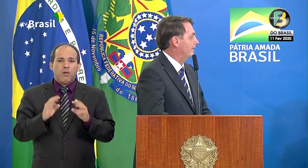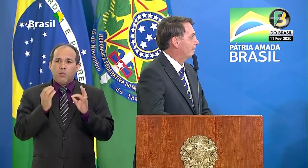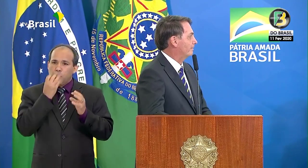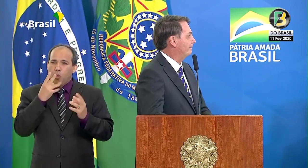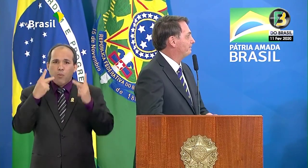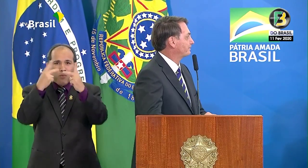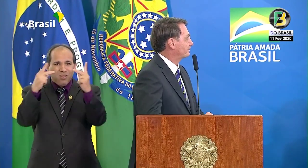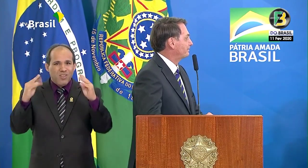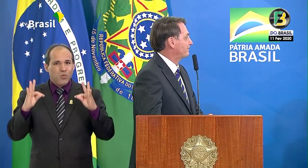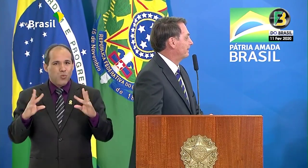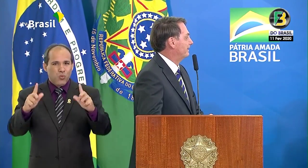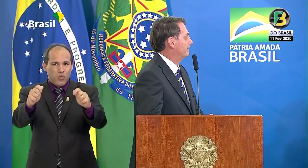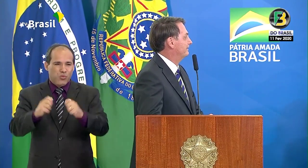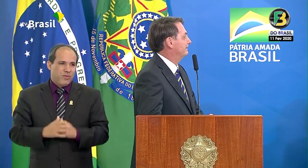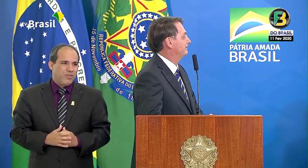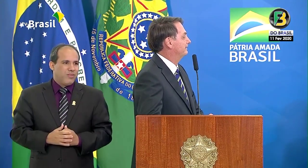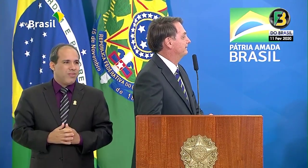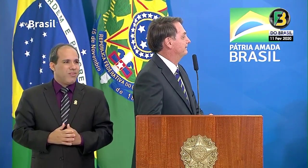todos.